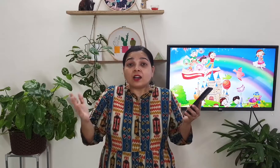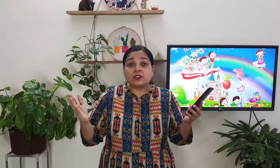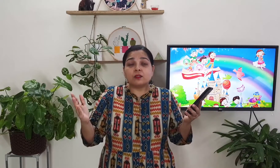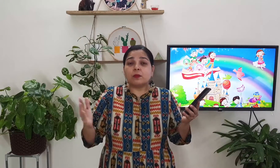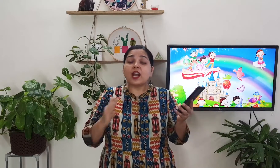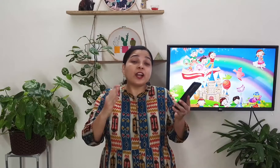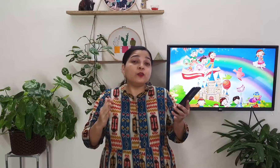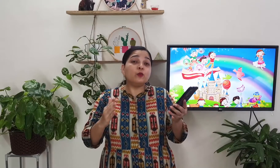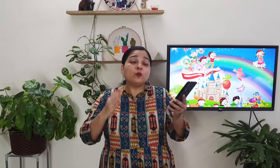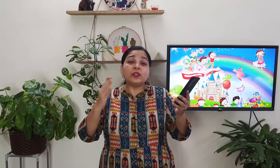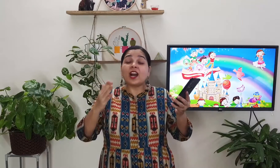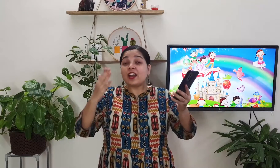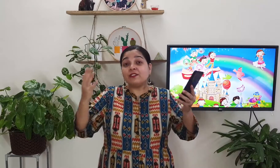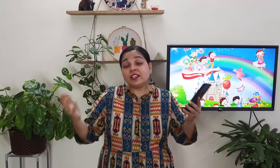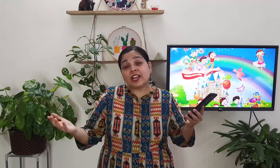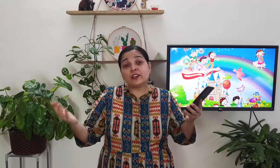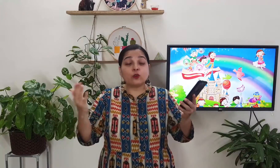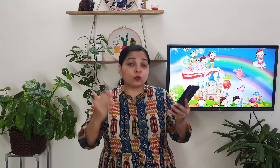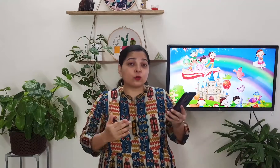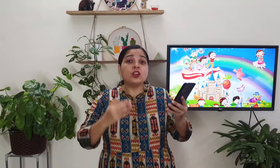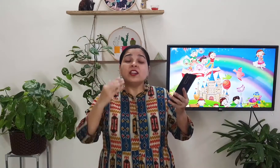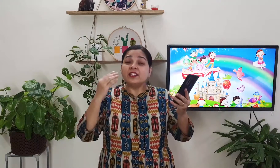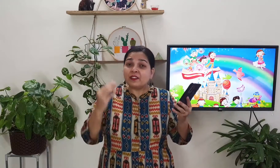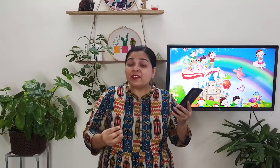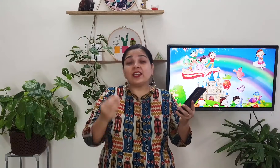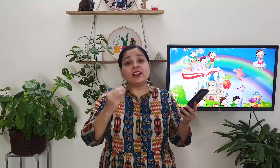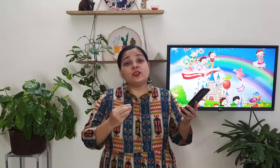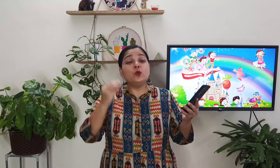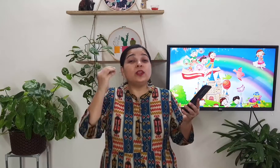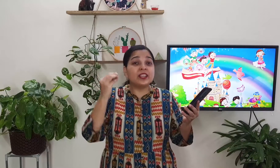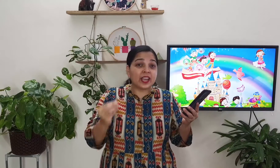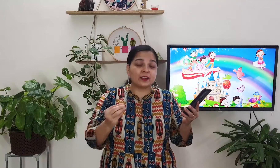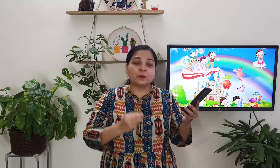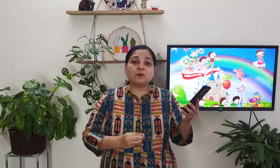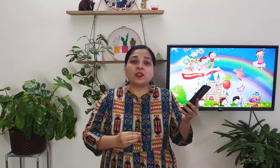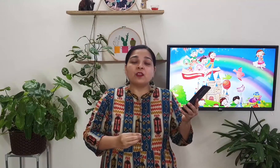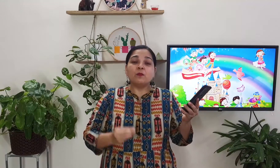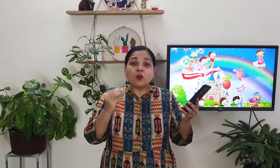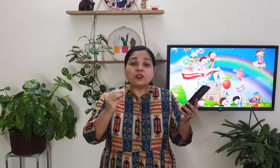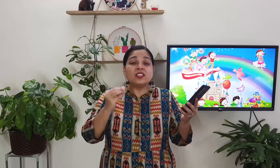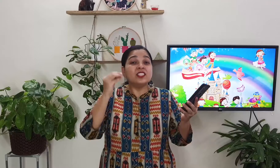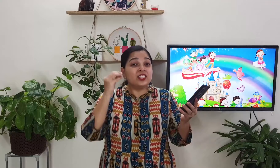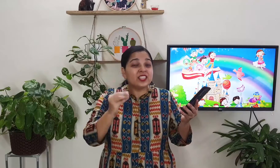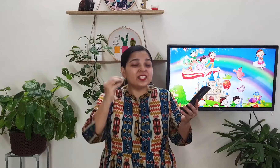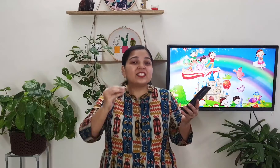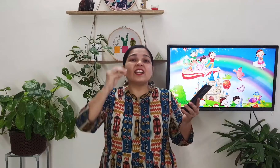பெறுவீர்கள். ஏனென்றால் இயேசு தம்முடைய நாமத்தில் கேட்கும்படி சொன்னார். இயேசுவின் நாமத்தில் நான்